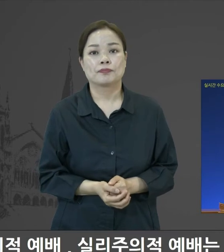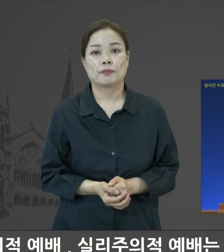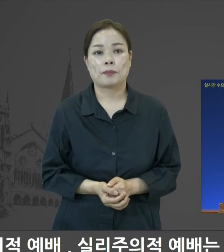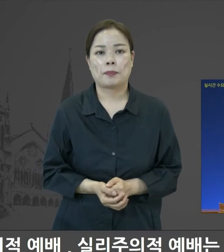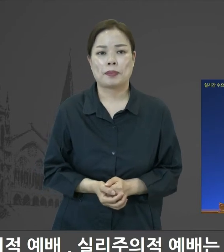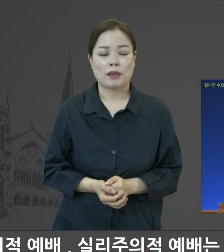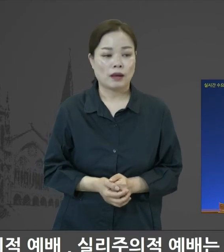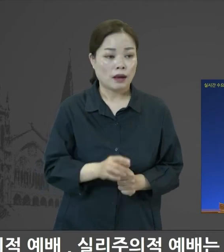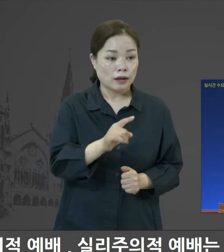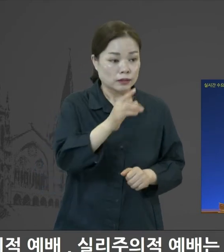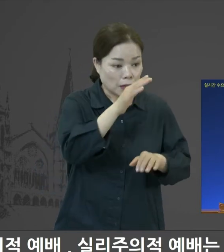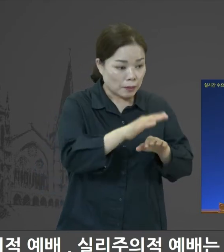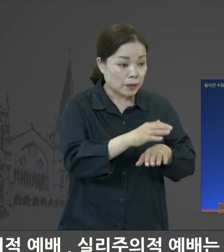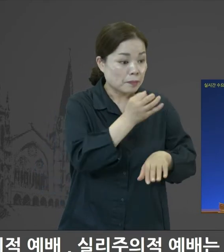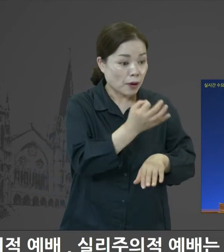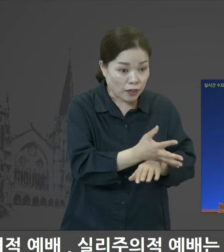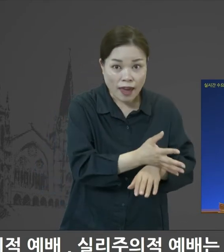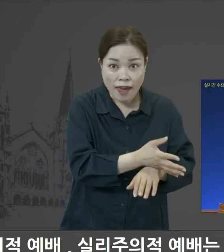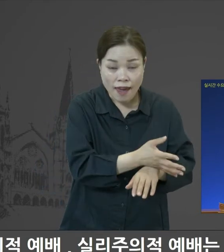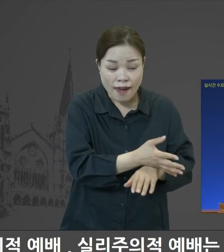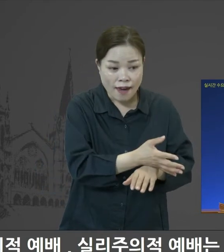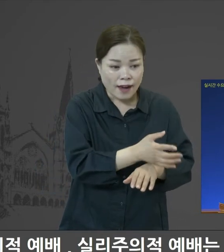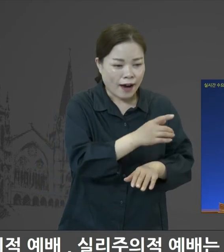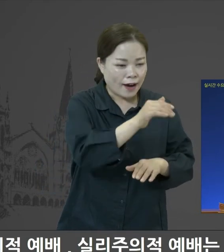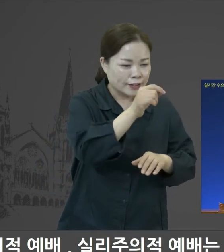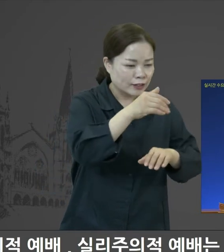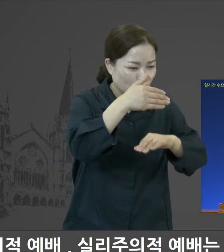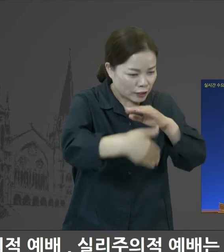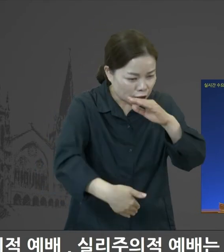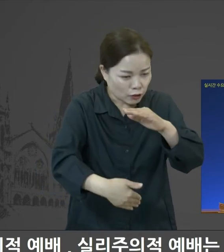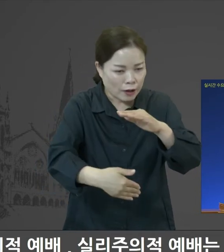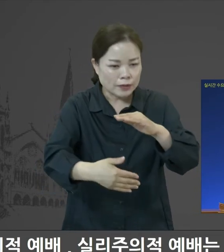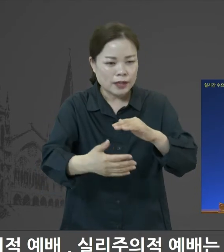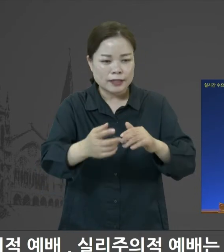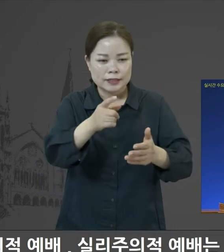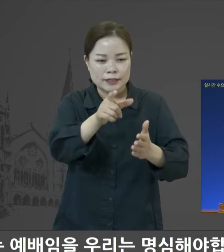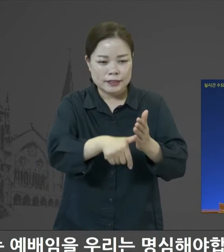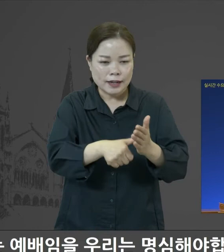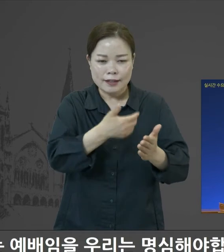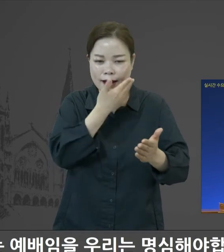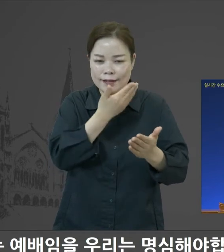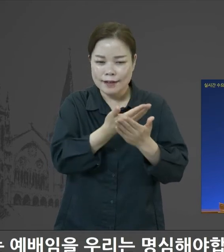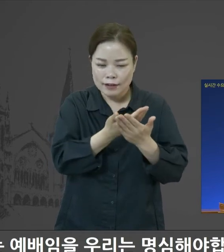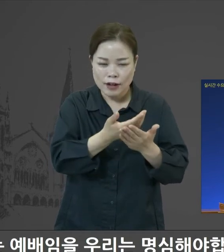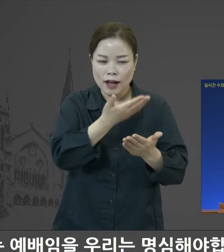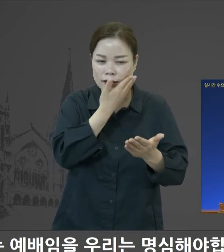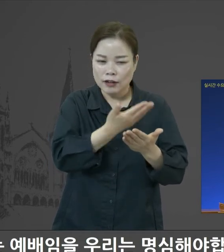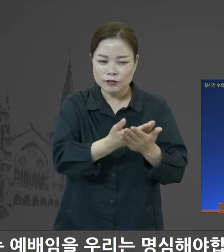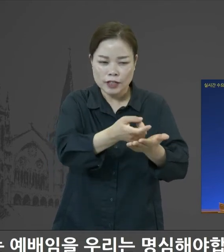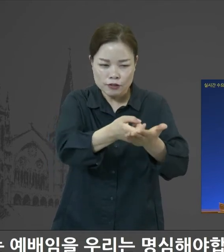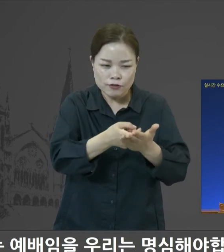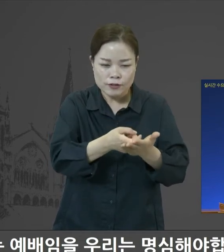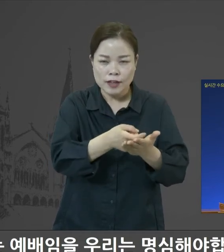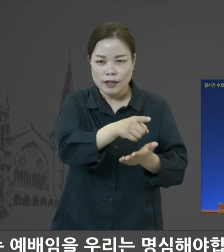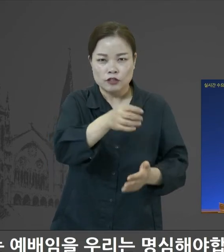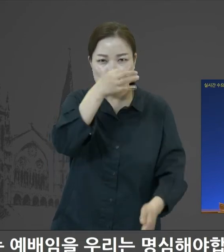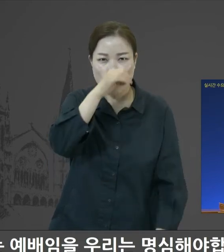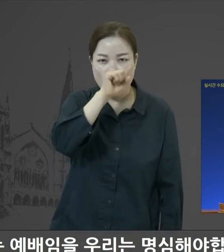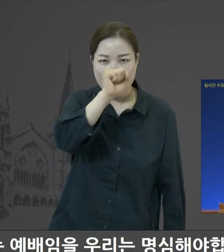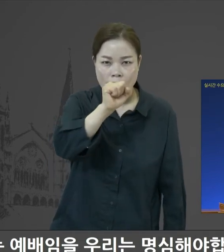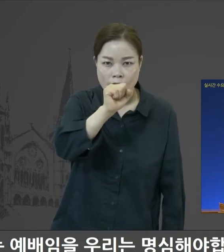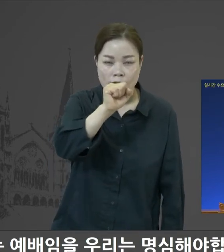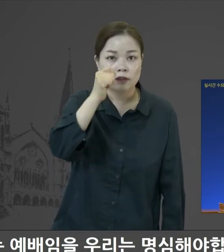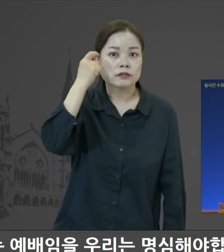이렇게 하면 예배가 더 편리해지고, 저렇게 예배를 드리면 시간도 아끼고 여러 가지 면에서 우리에게 더 유익하지 않겠는가.